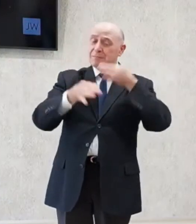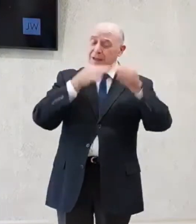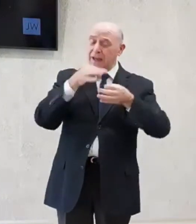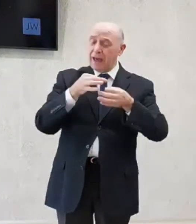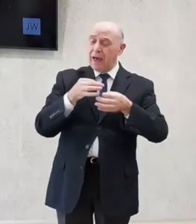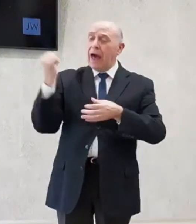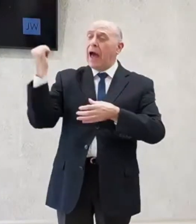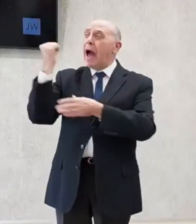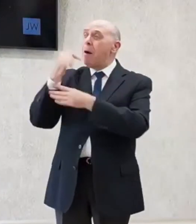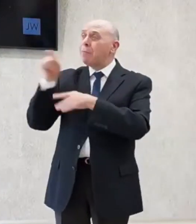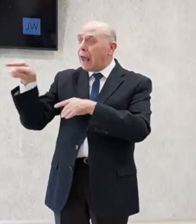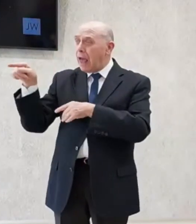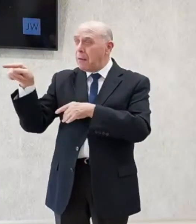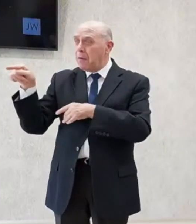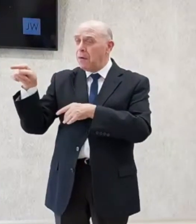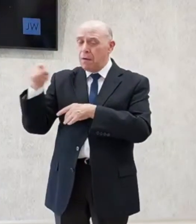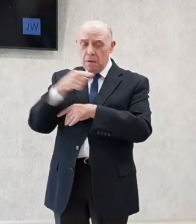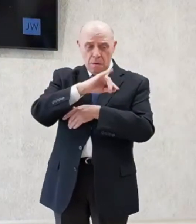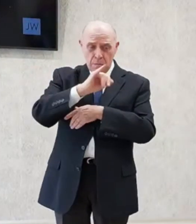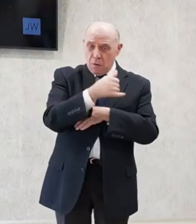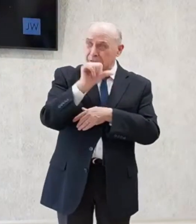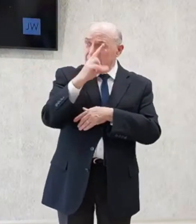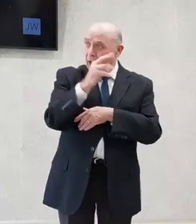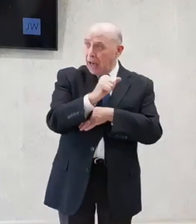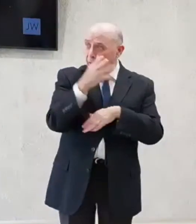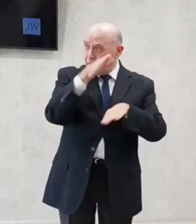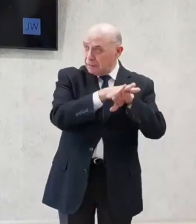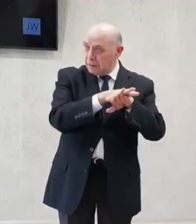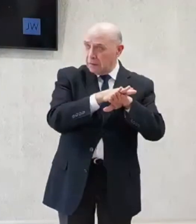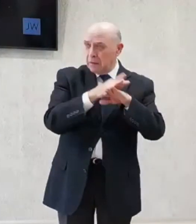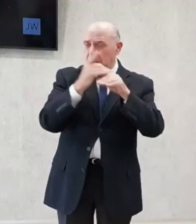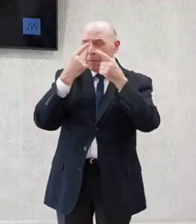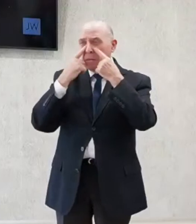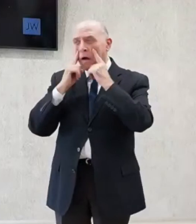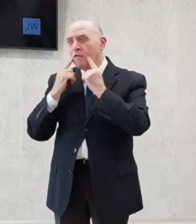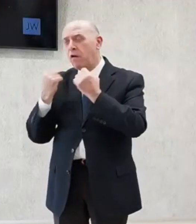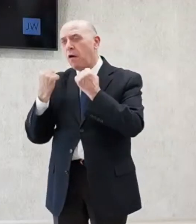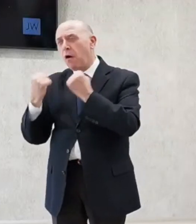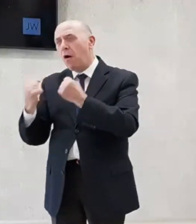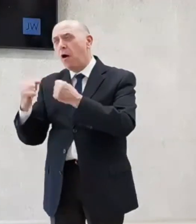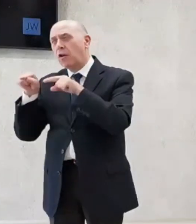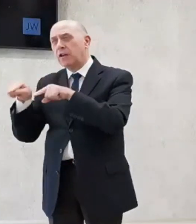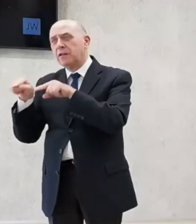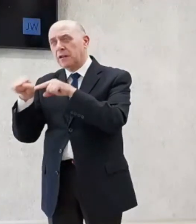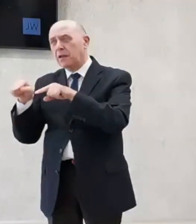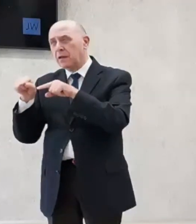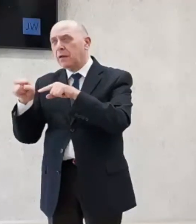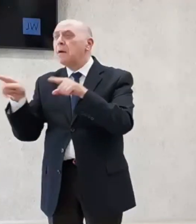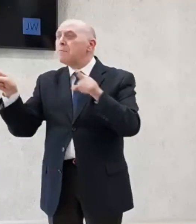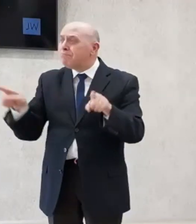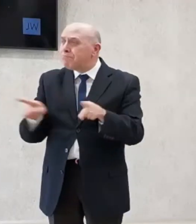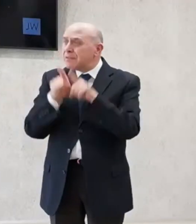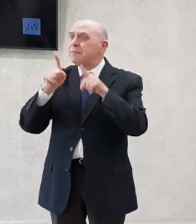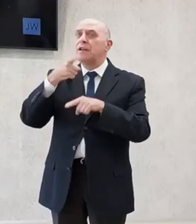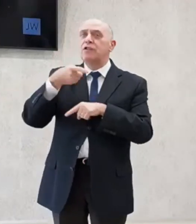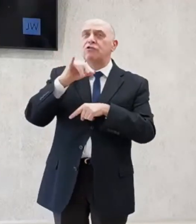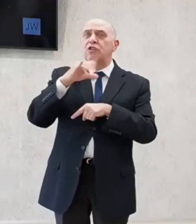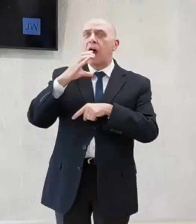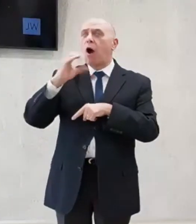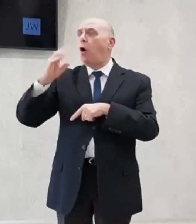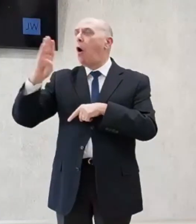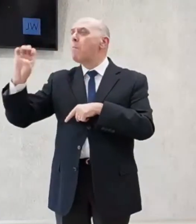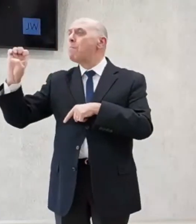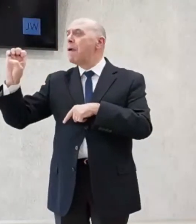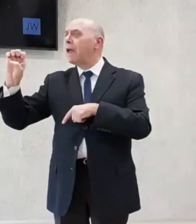piante per la morte di sua moglie Sara un simile dolore lo provo anche Giacobbe quando credette che